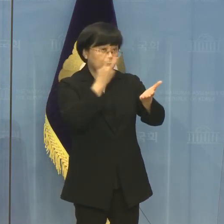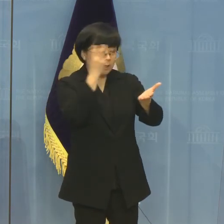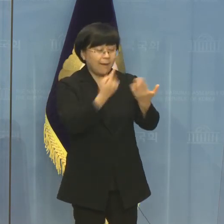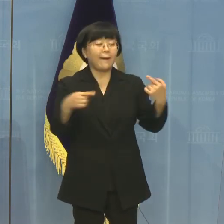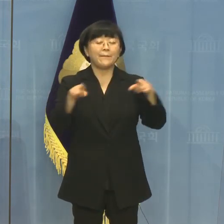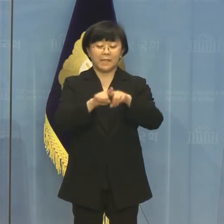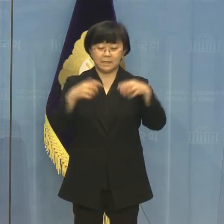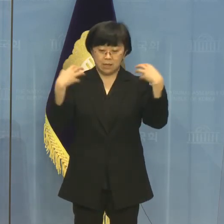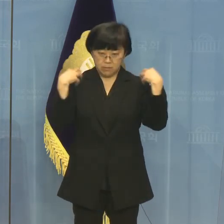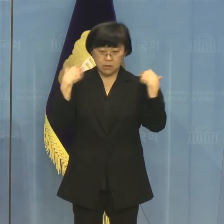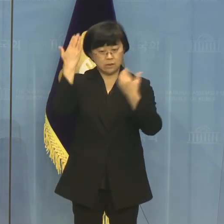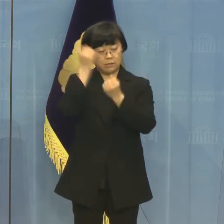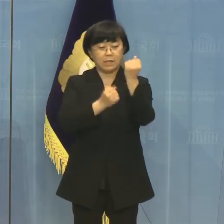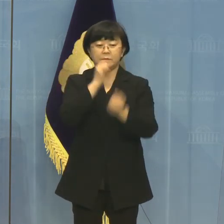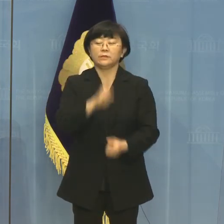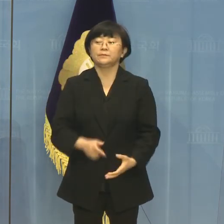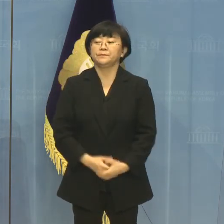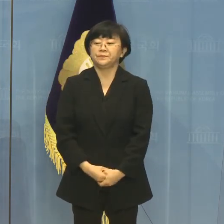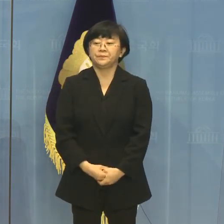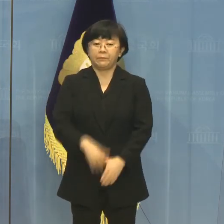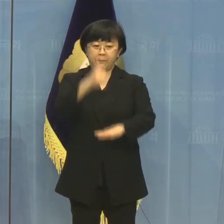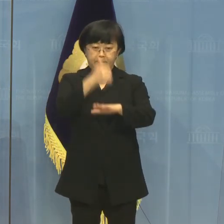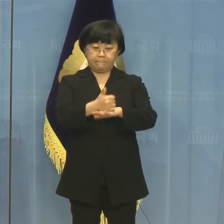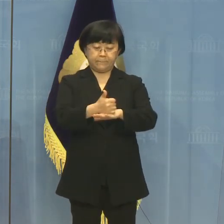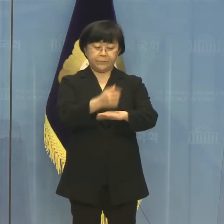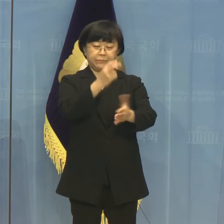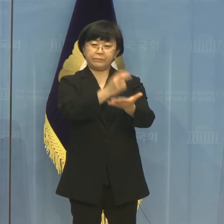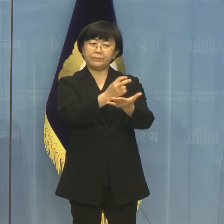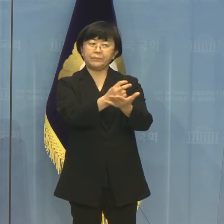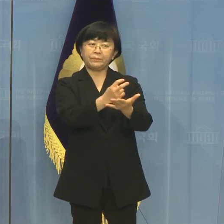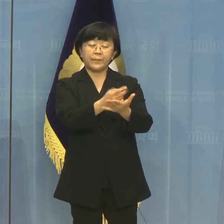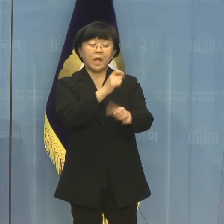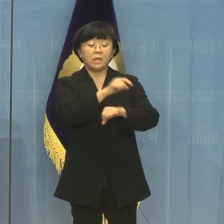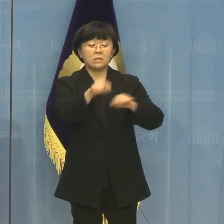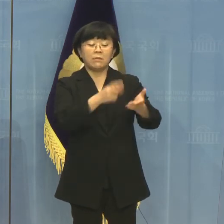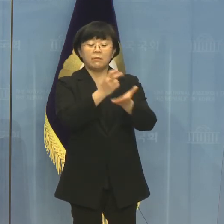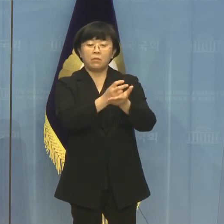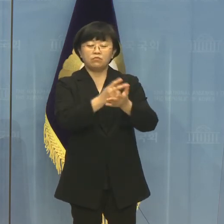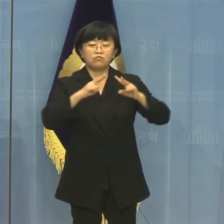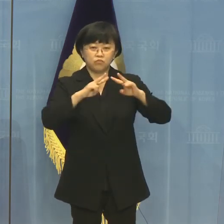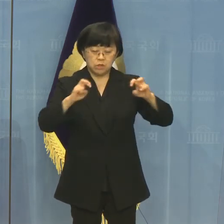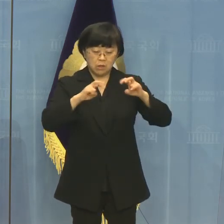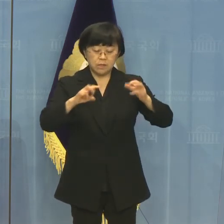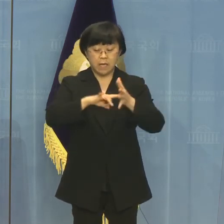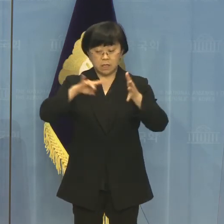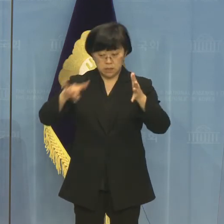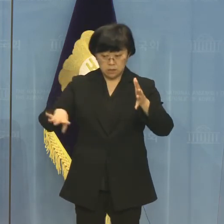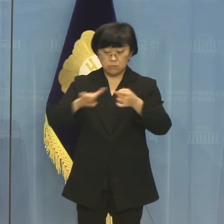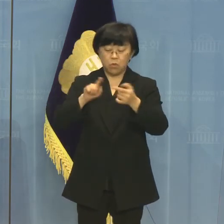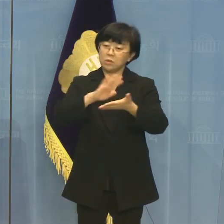공동으로 주최하는 세미나가 되겠습니다. 끝으로 법제실은 오늘 행정입법 분석 조세 분야를